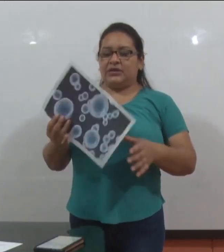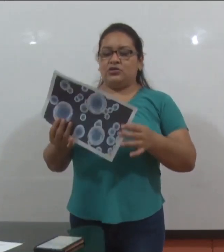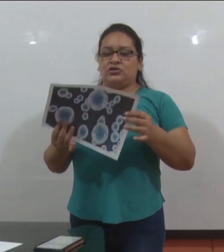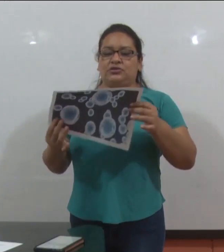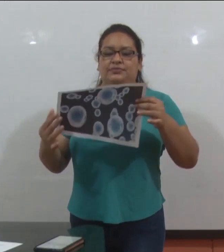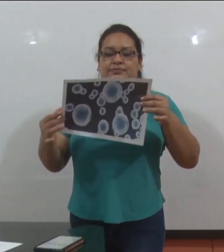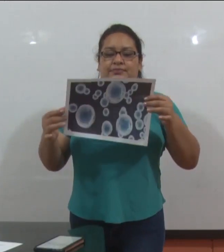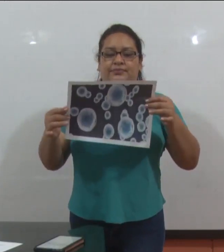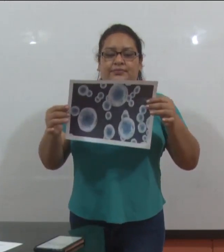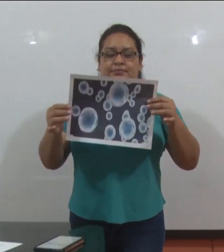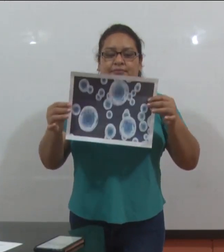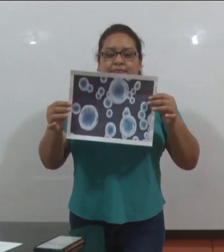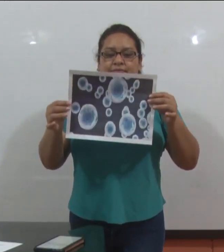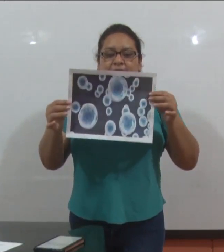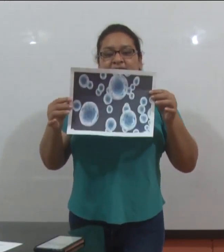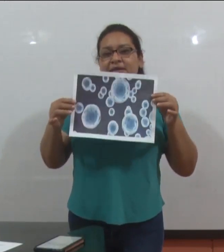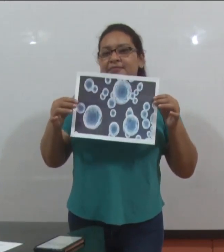parecidos así,